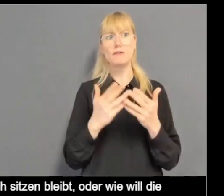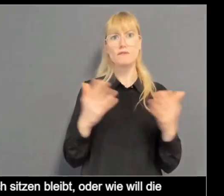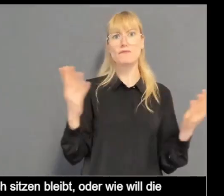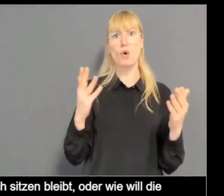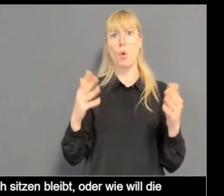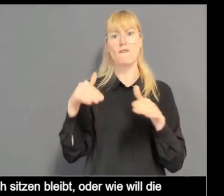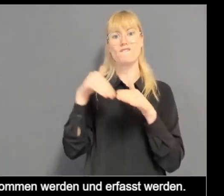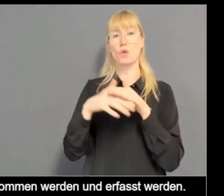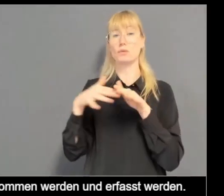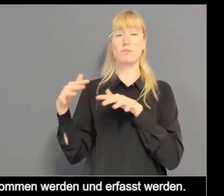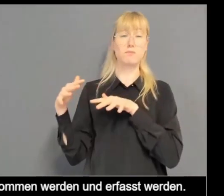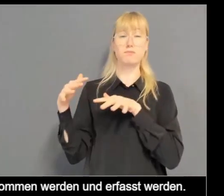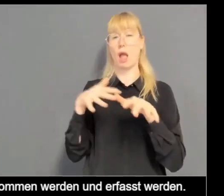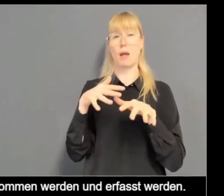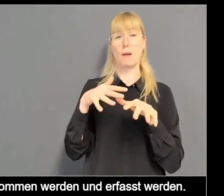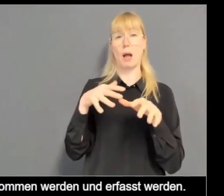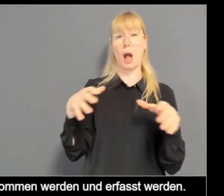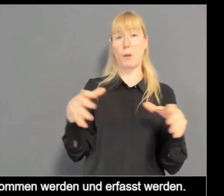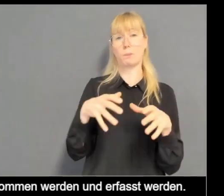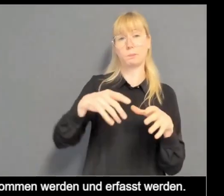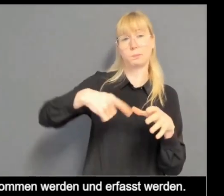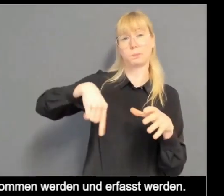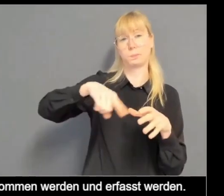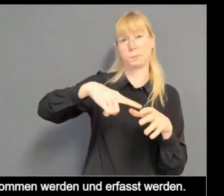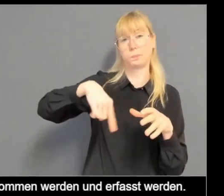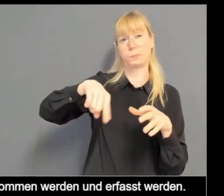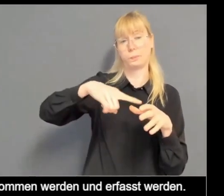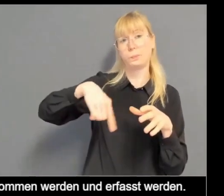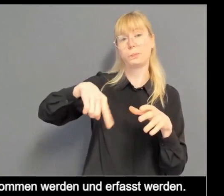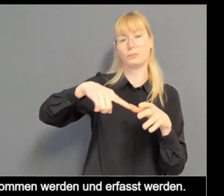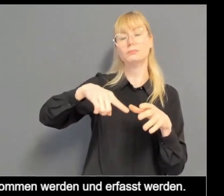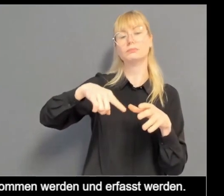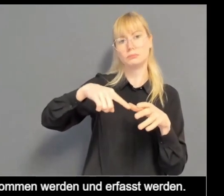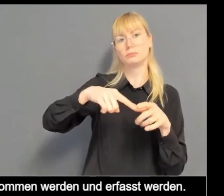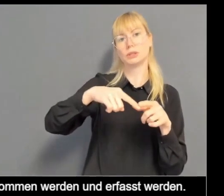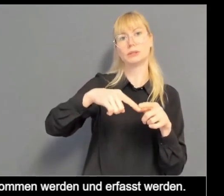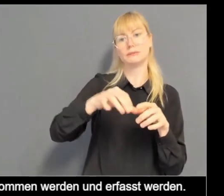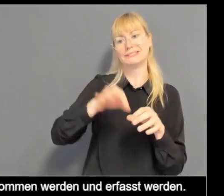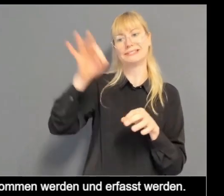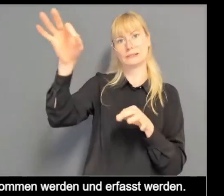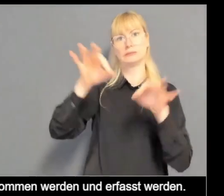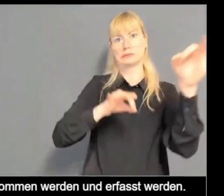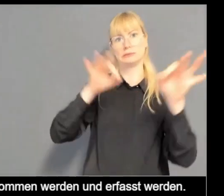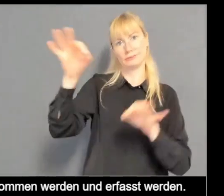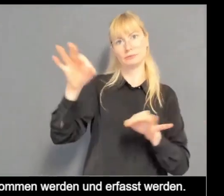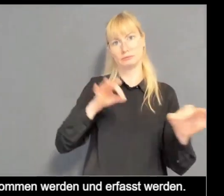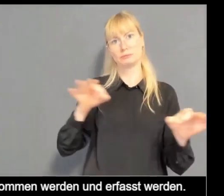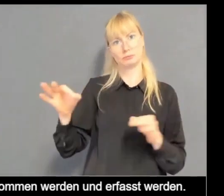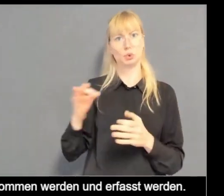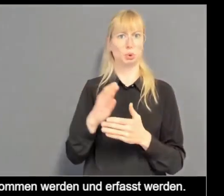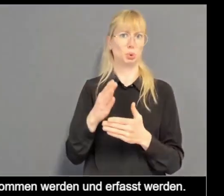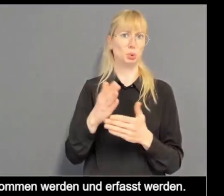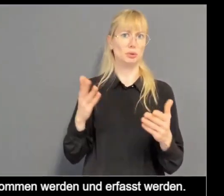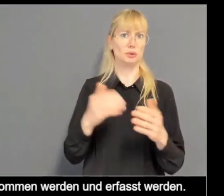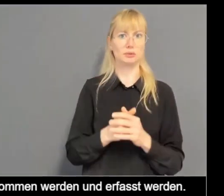klar ist, dass man natürlich dort, wo gerade sehr viele ankommen, für Entlastung sorgen muss, weiterverteilen muss, findet ja auch ständig schon